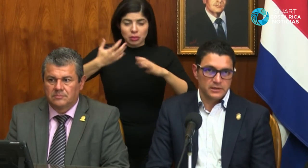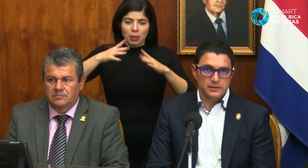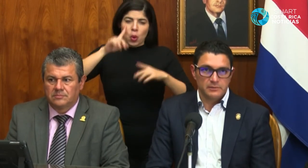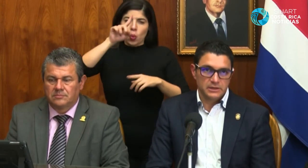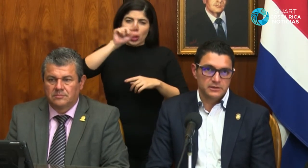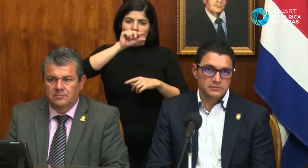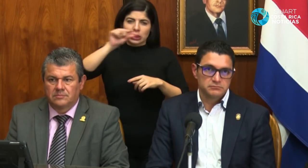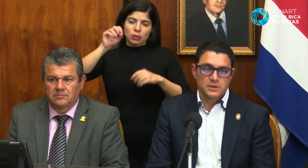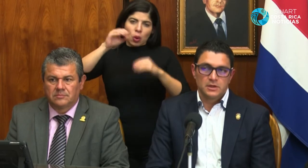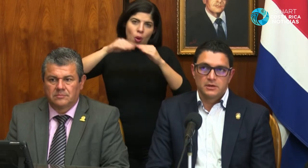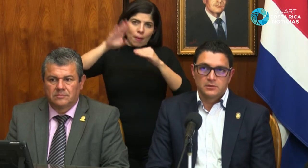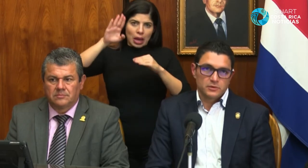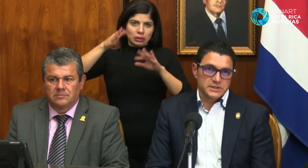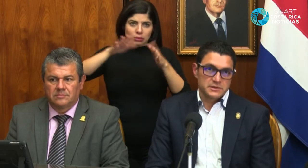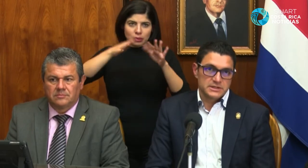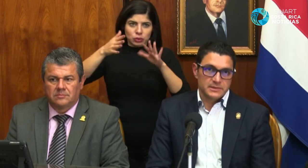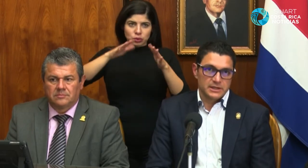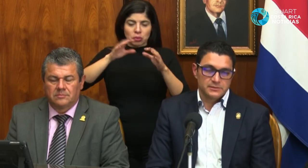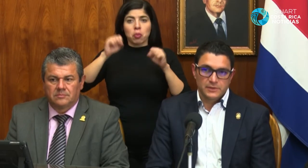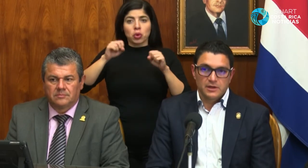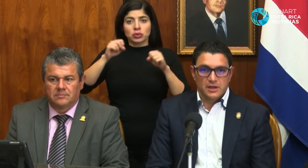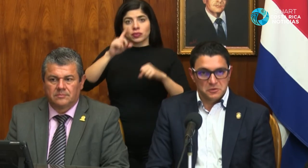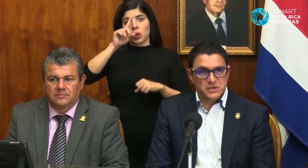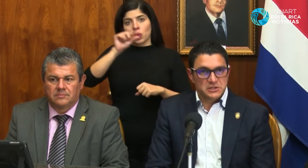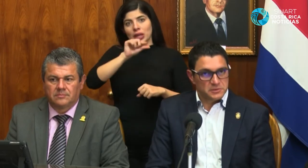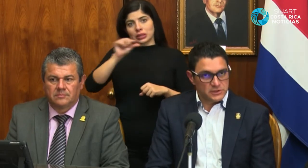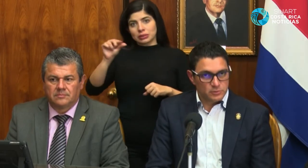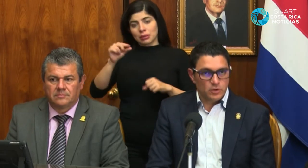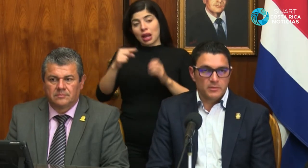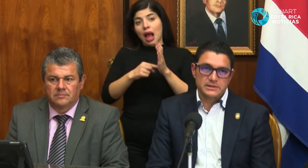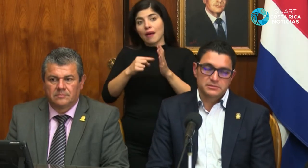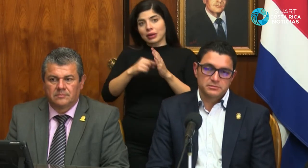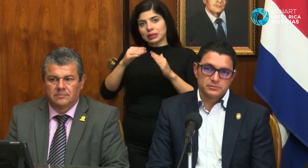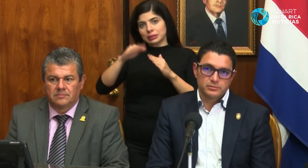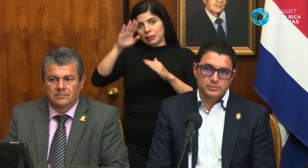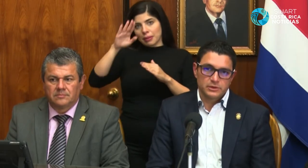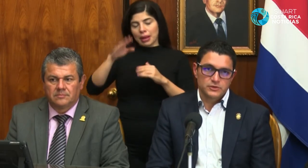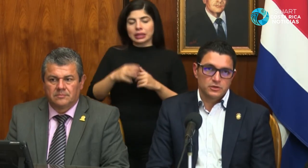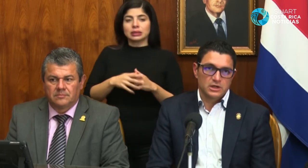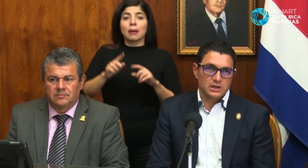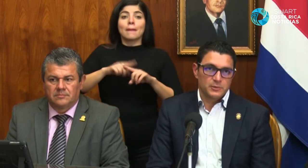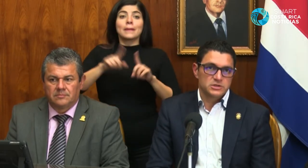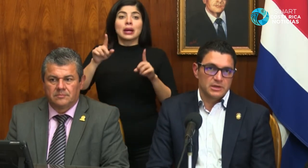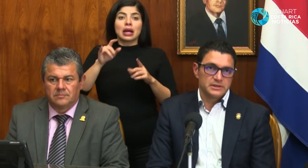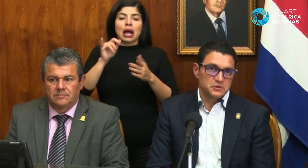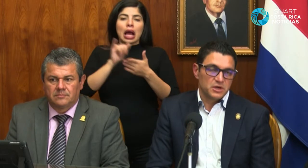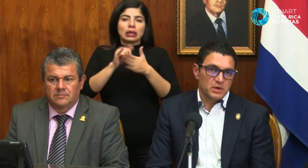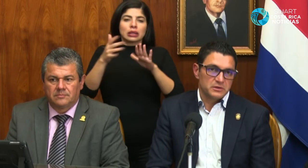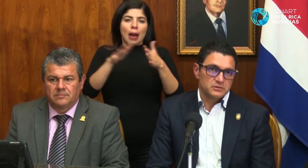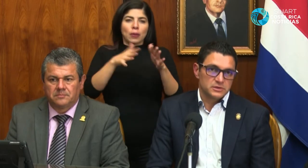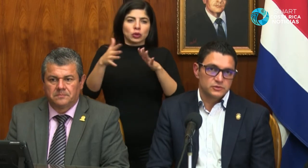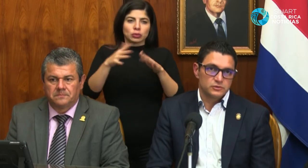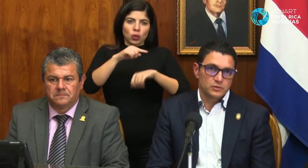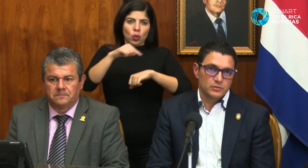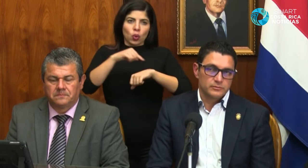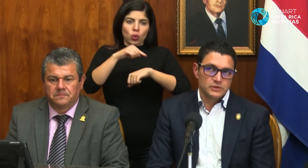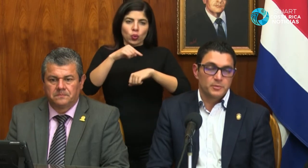semana generalmente, puede ser una semana, en algunos casos puede ser un poco más, pero eso es lo que aproximadamente dura el cuadro